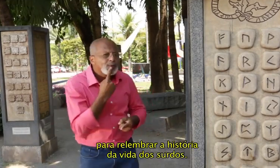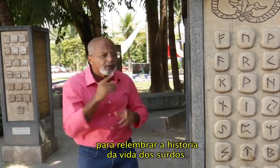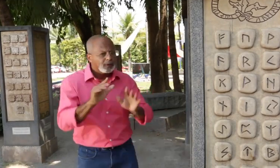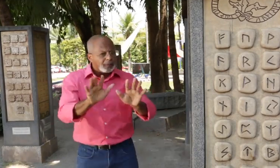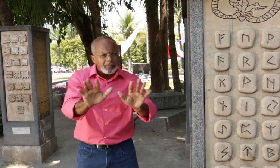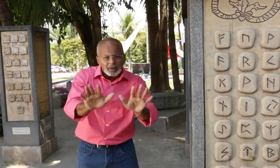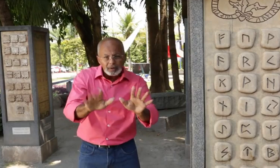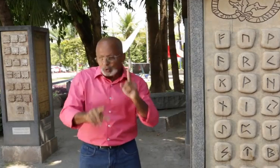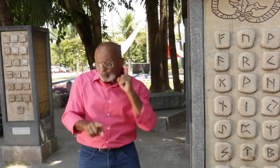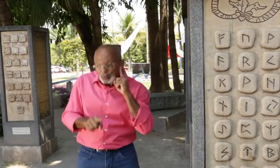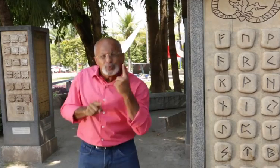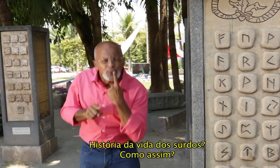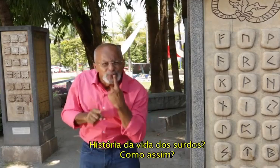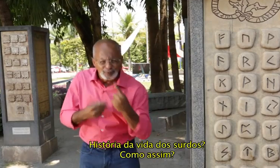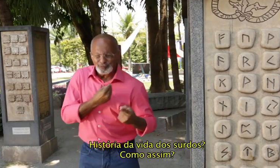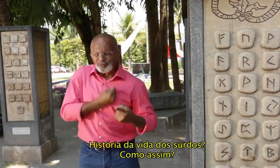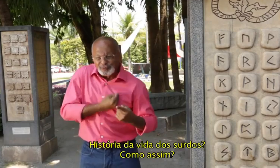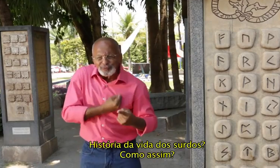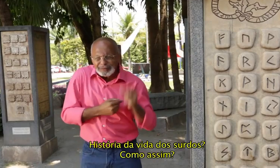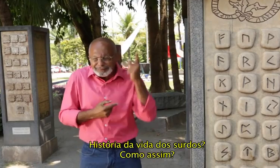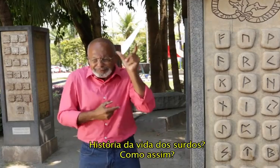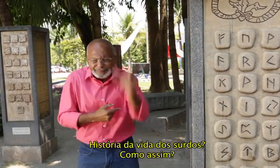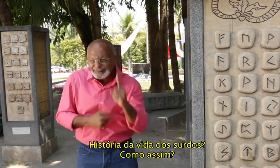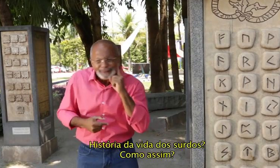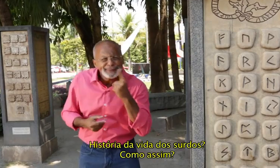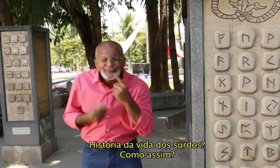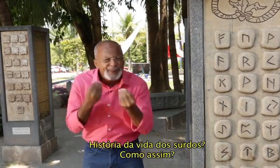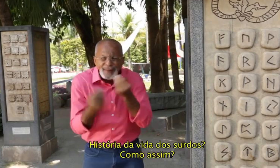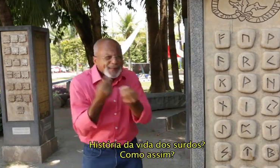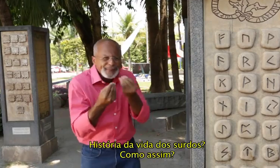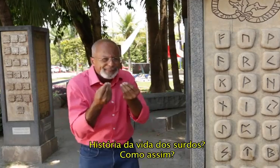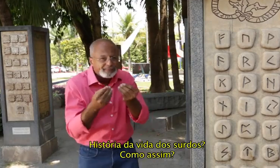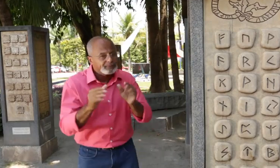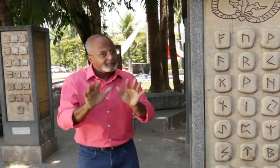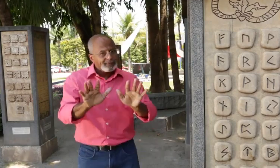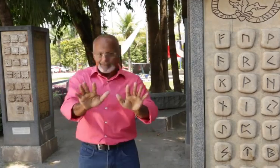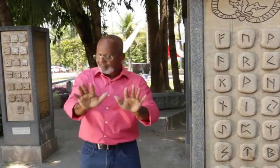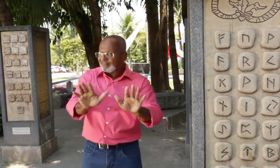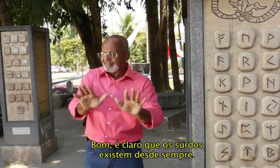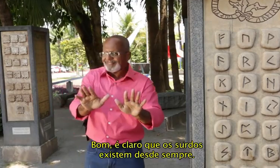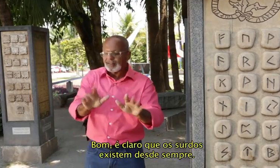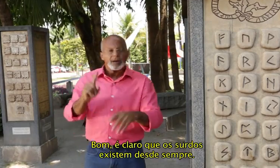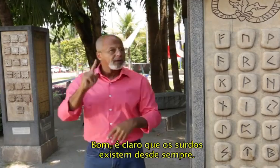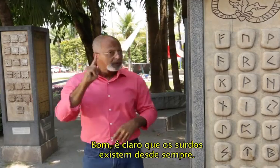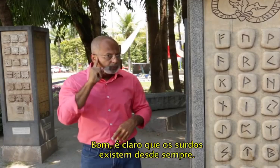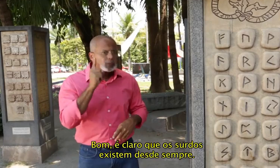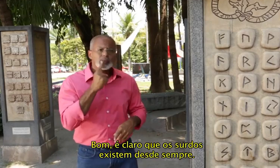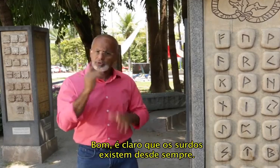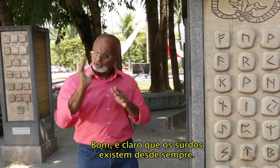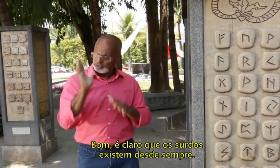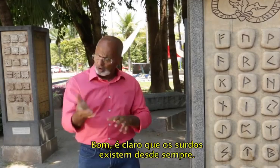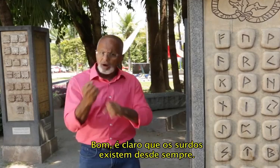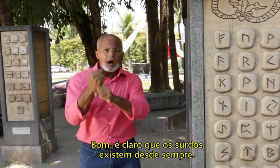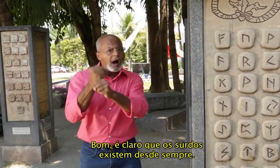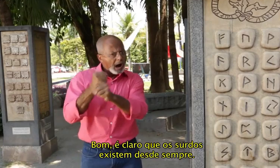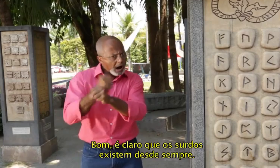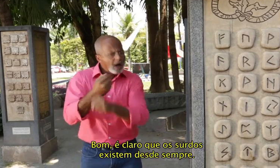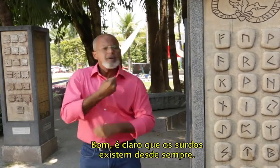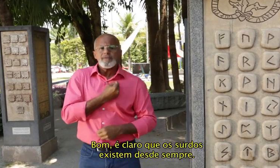surdos. História da vida dos surdos? Como assim? Bom, é claro que os surdos existem